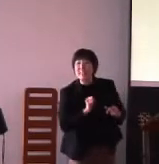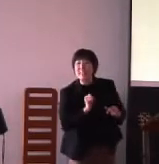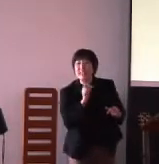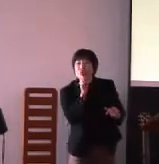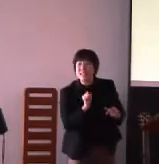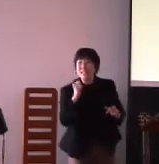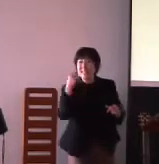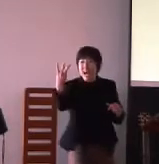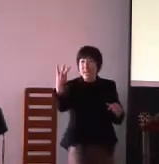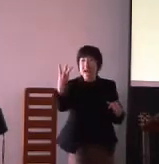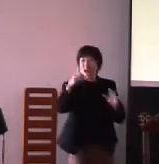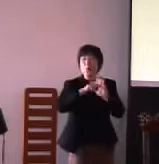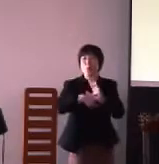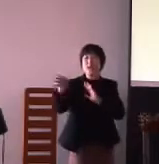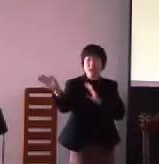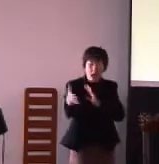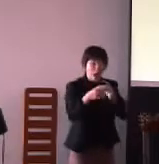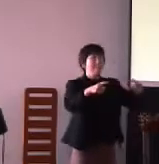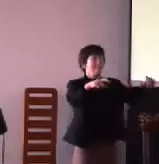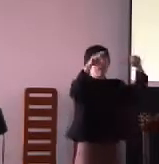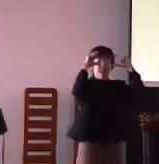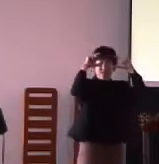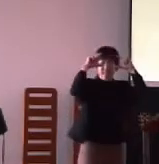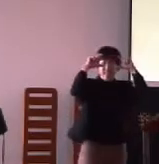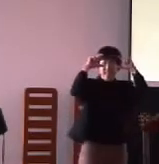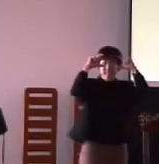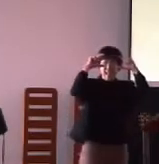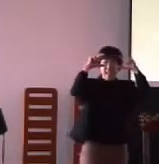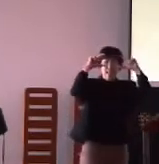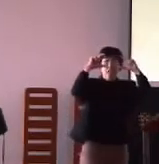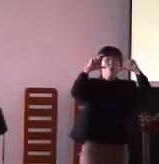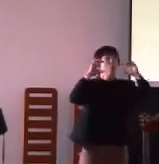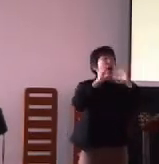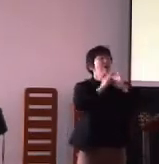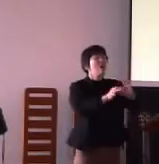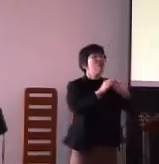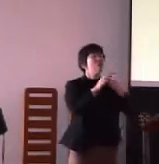年が3歳の時からメガネをかけていますので、